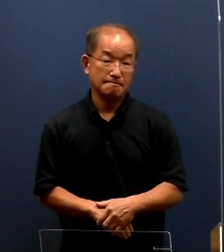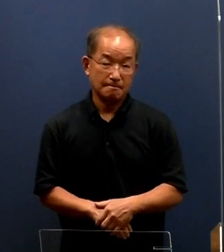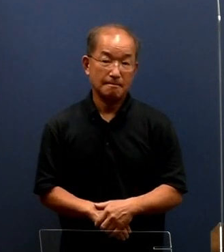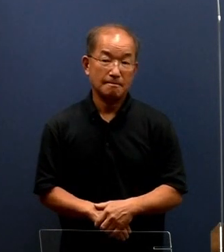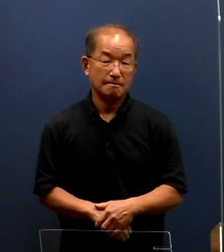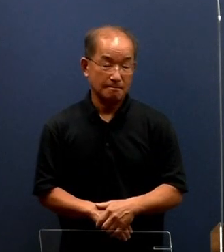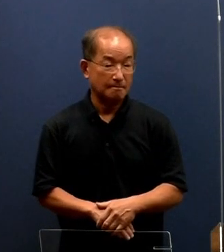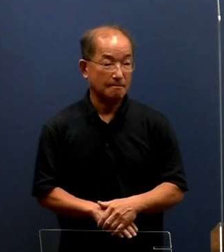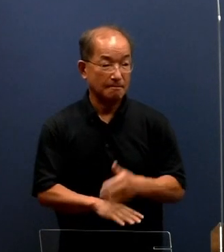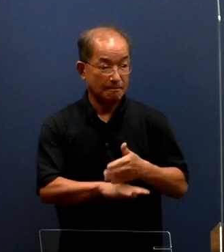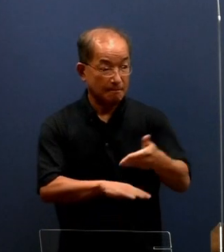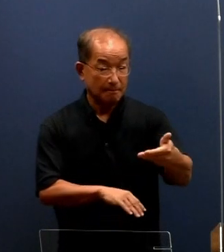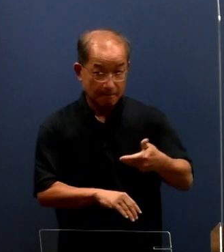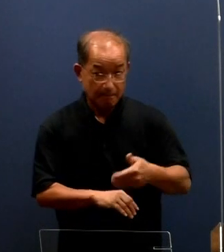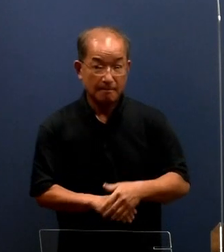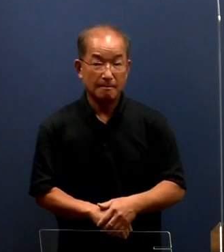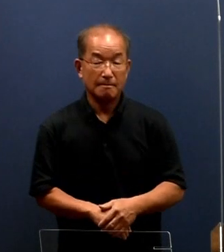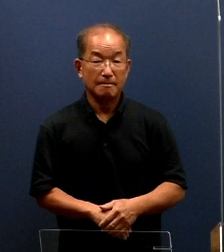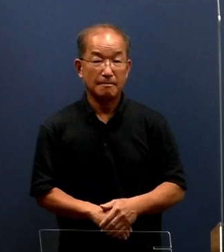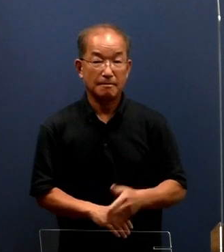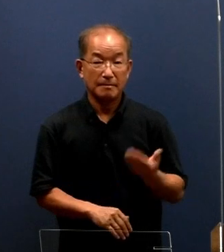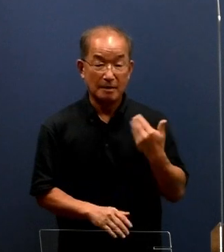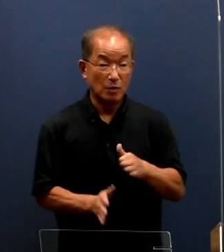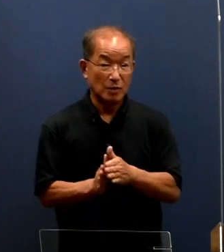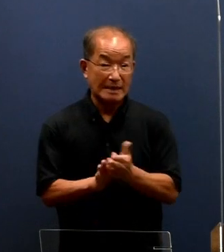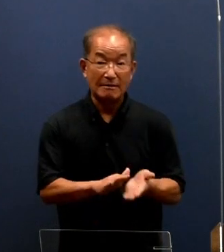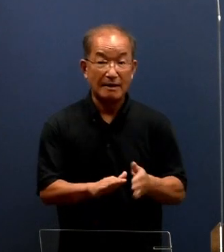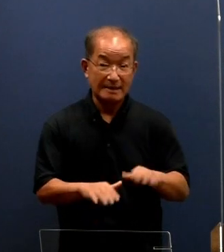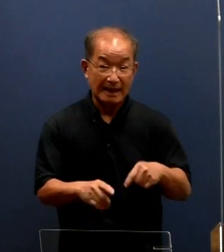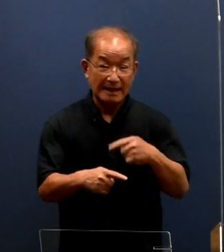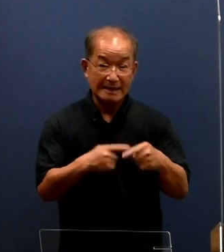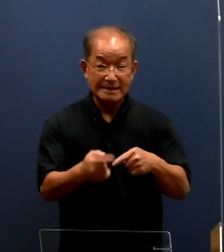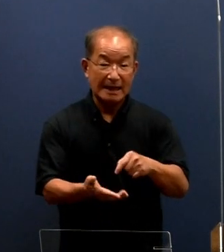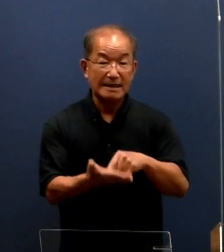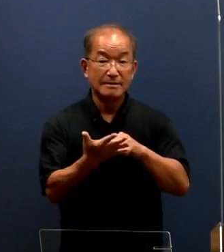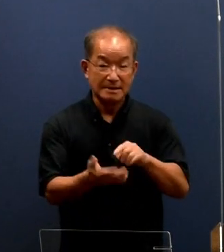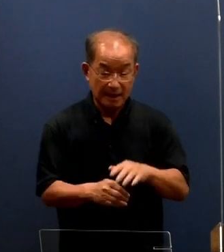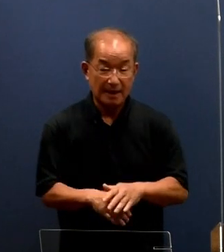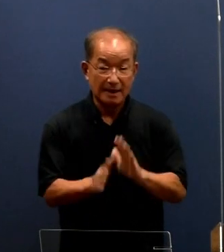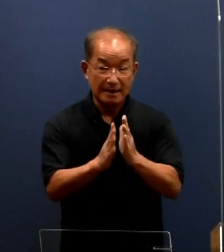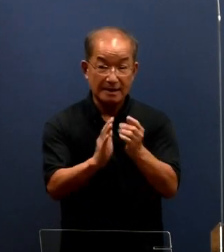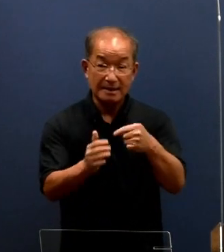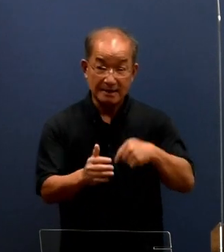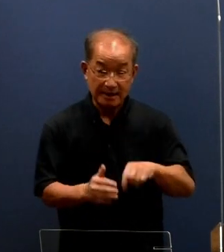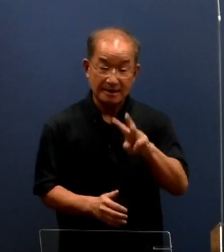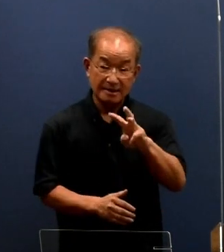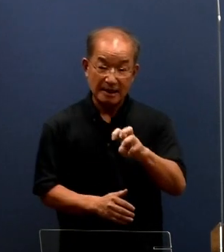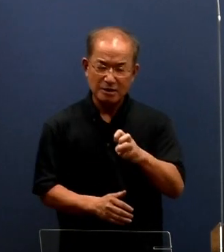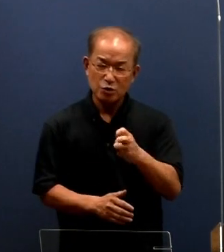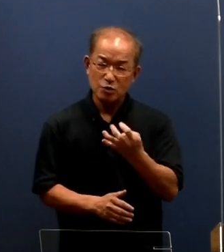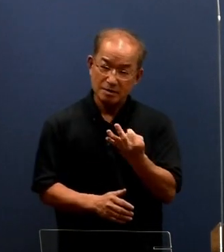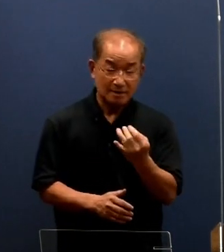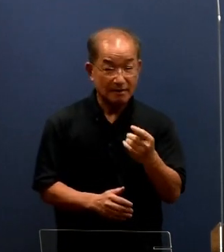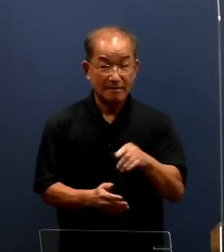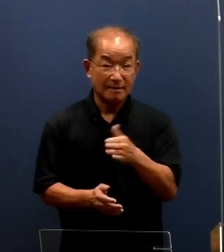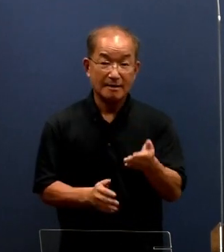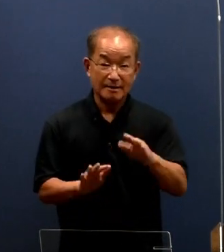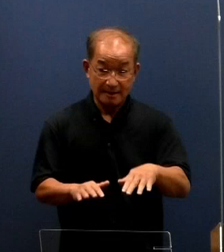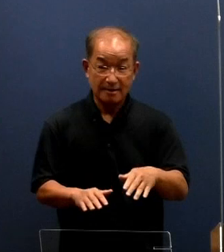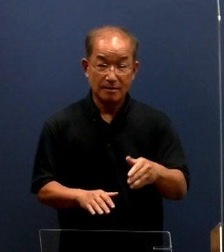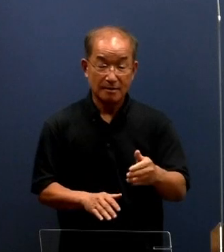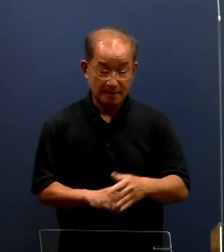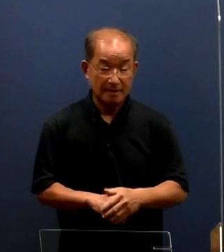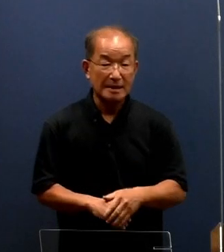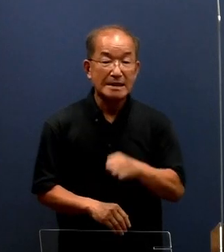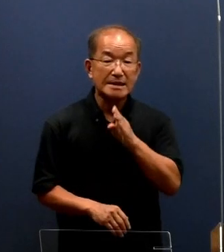ありがとうございます。先ほど、まあ、亡くなられた方の話が出たと思うんですけども、まあ、これまで県内でもこう34人の方亡くなっていらっしゃって、まあ、